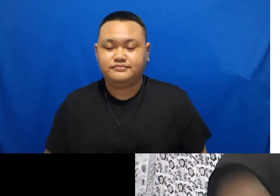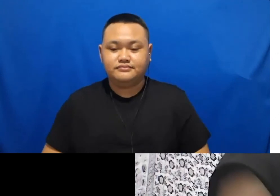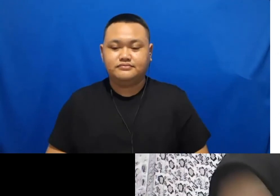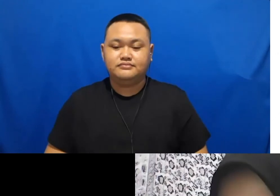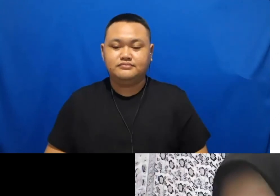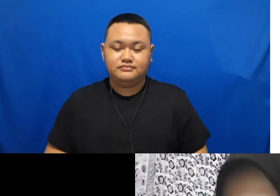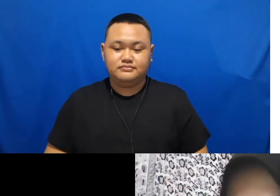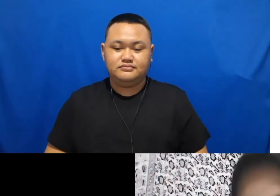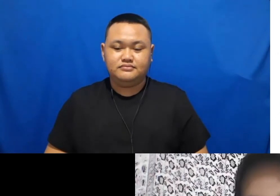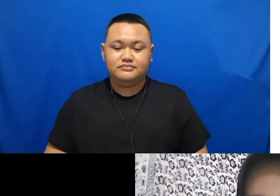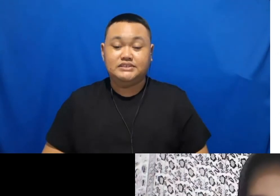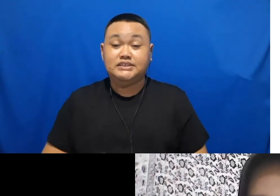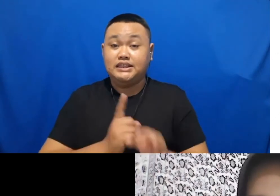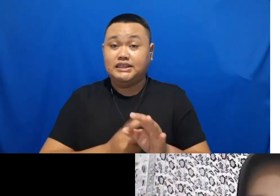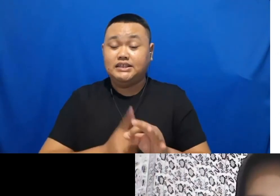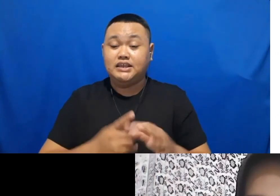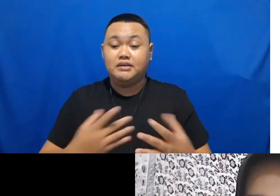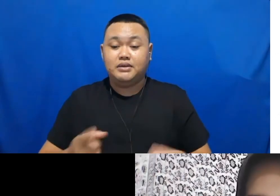jadi